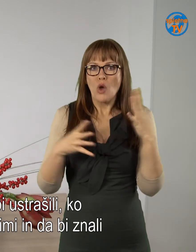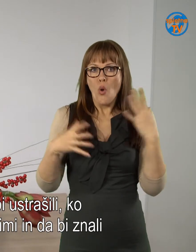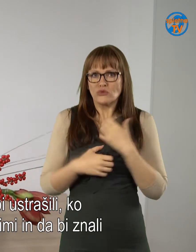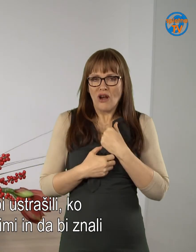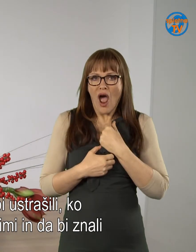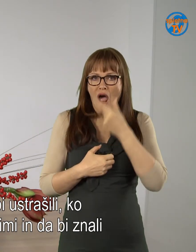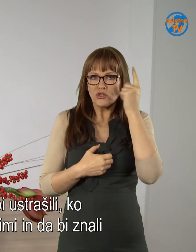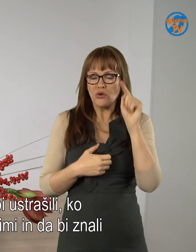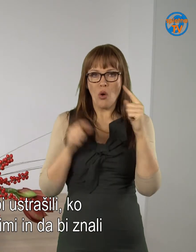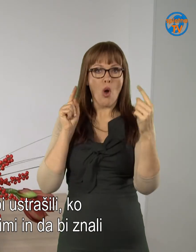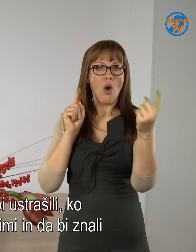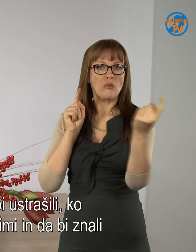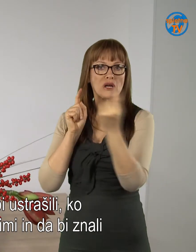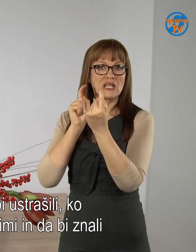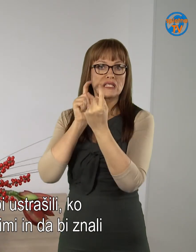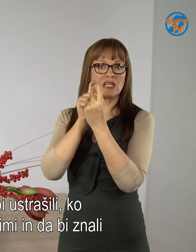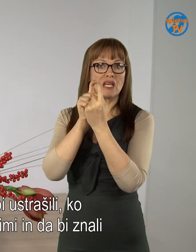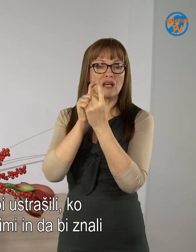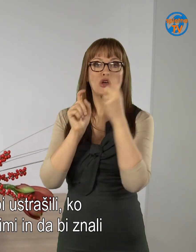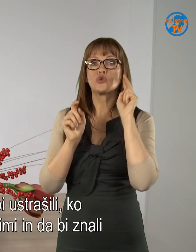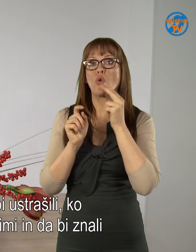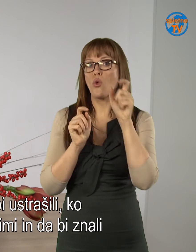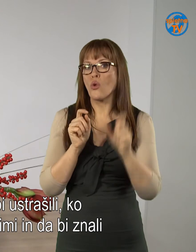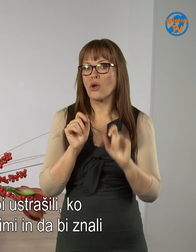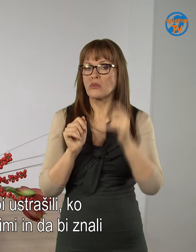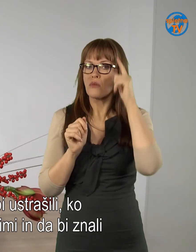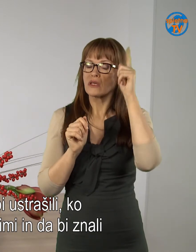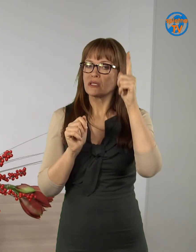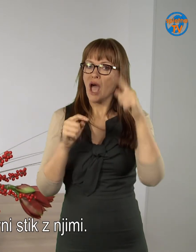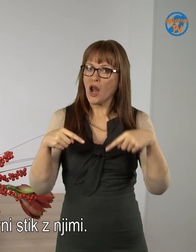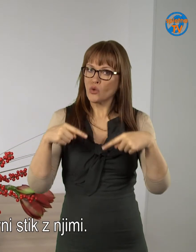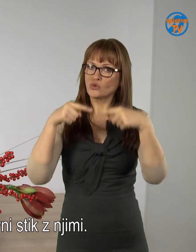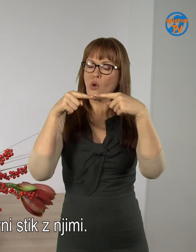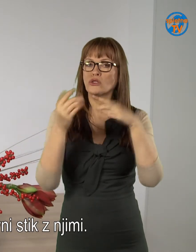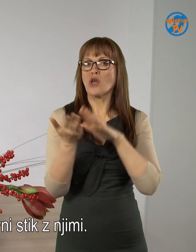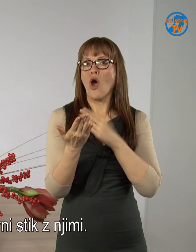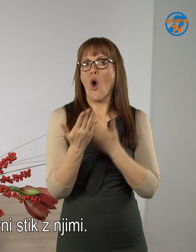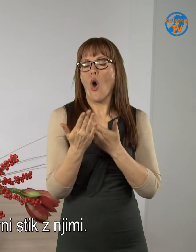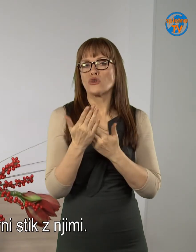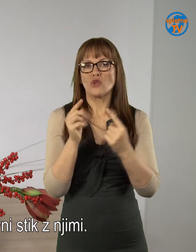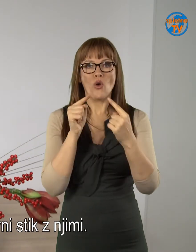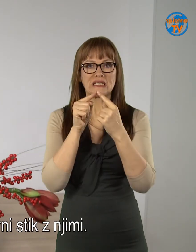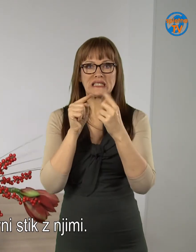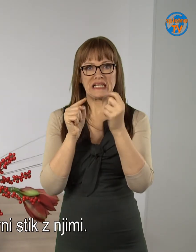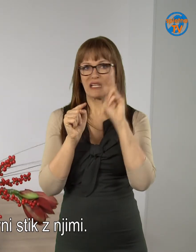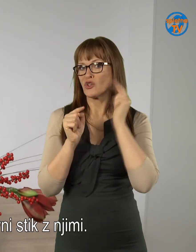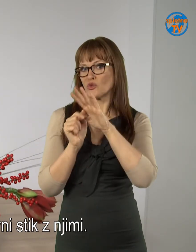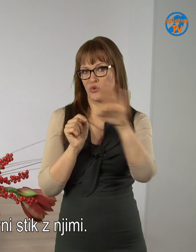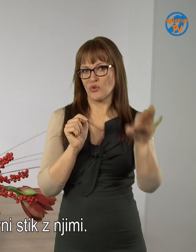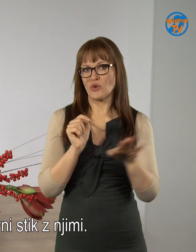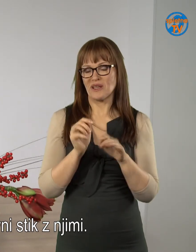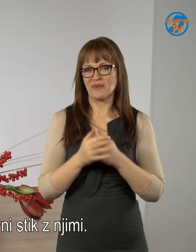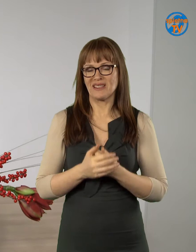bi ustrašili, ko pridejo v stik z gluhimi, da bi znali vzpostaviti ta osnovni stik z njimi.